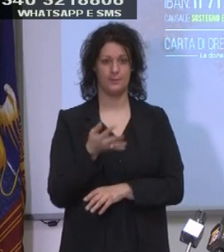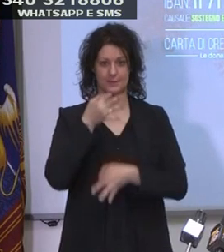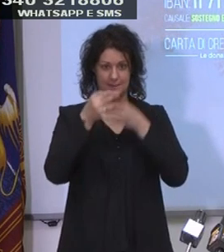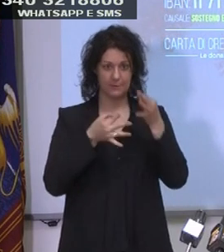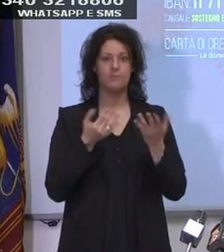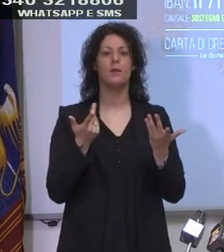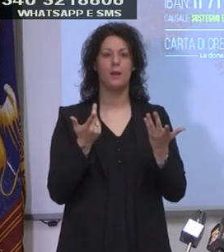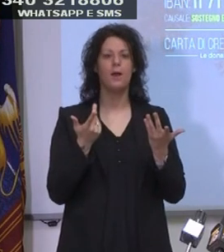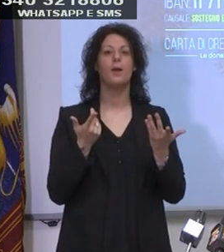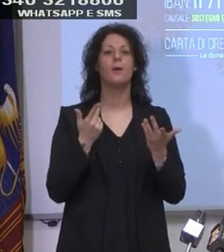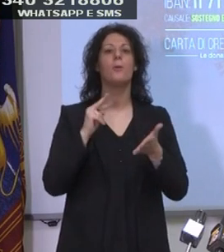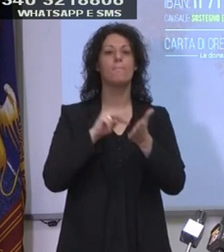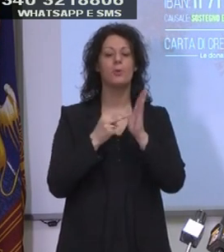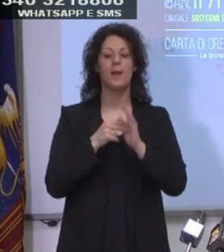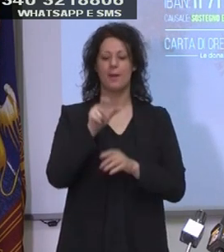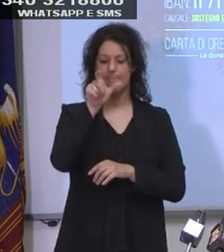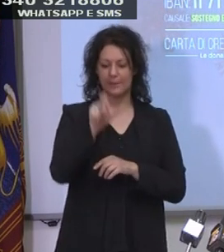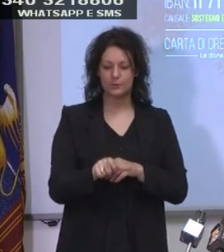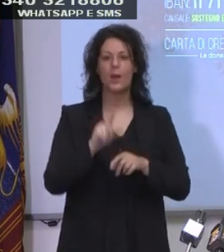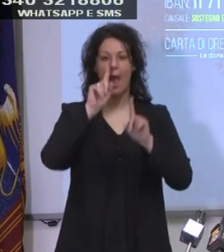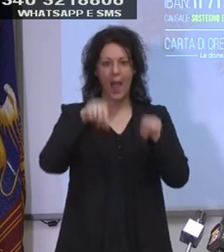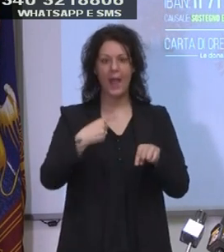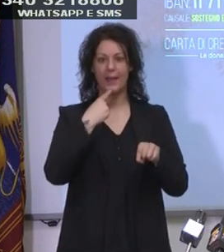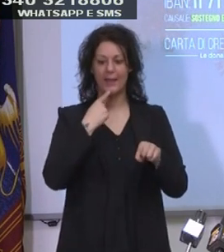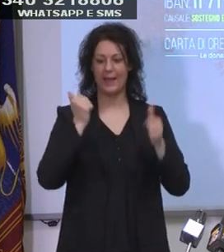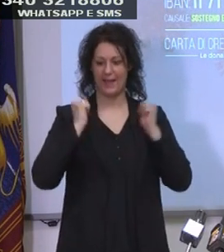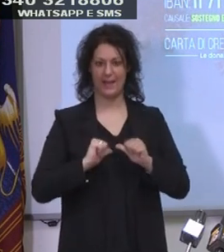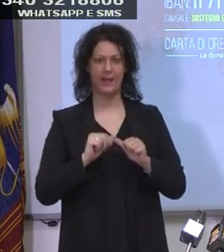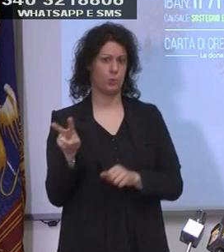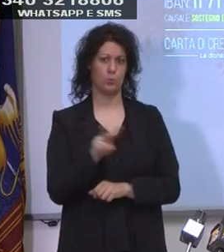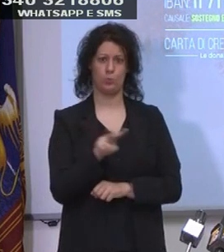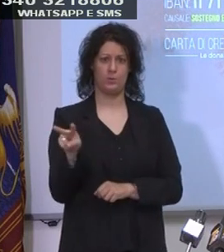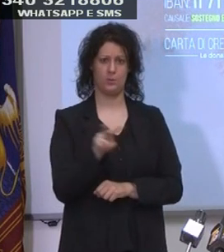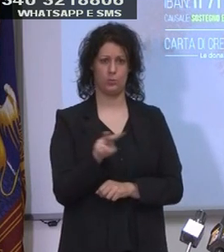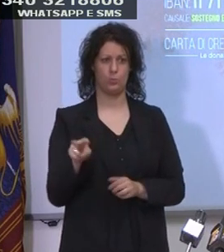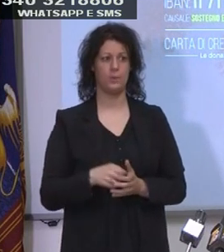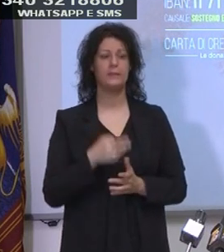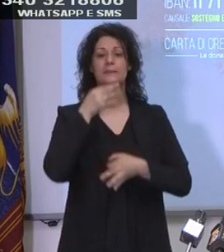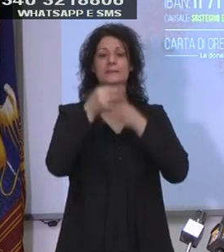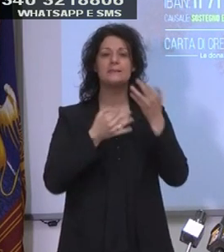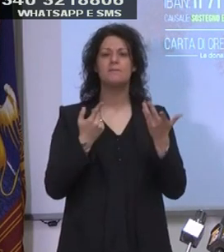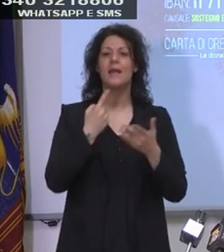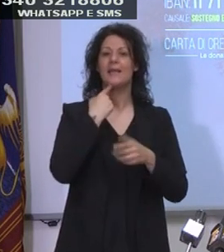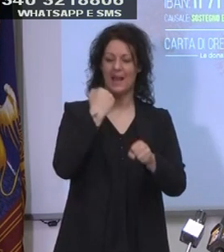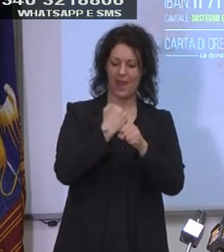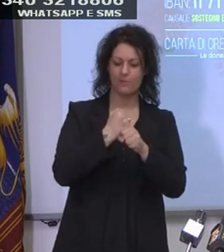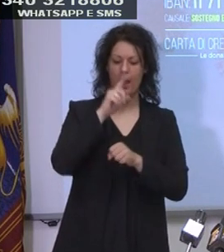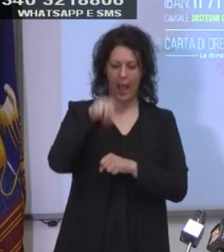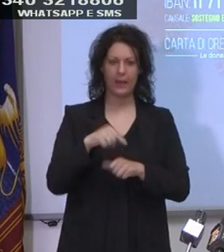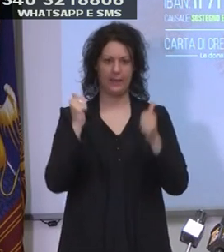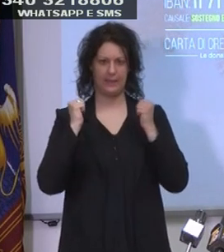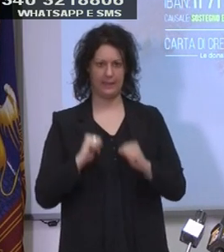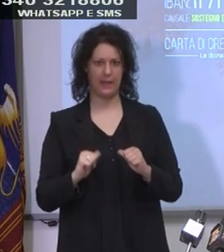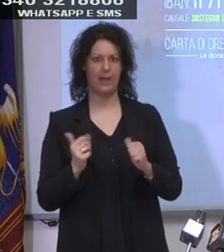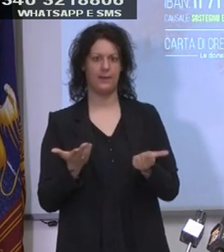tutto quello che ci gira attorno e quindi la messa in sicurezza di entrambi, cioè del lavoratore e dell'avventore o del cliente, passa